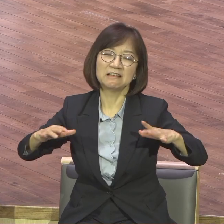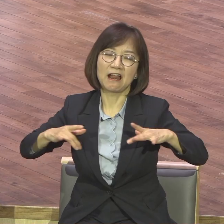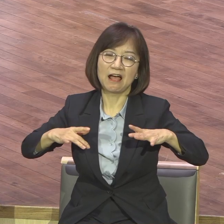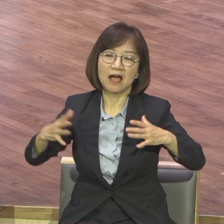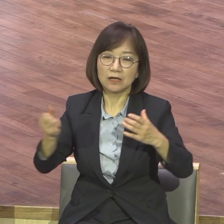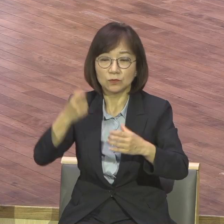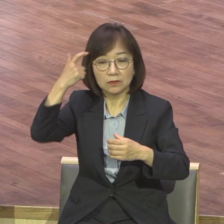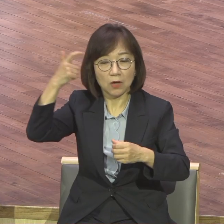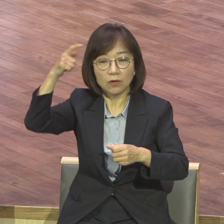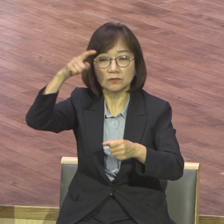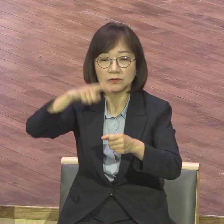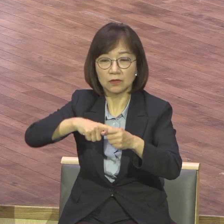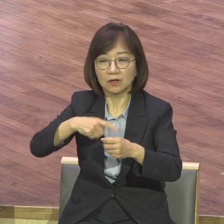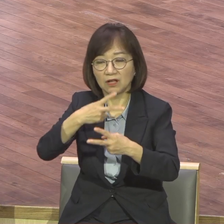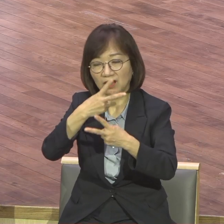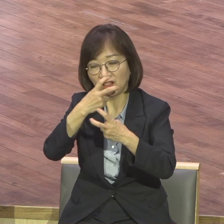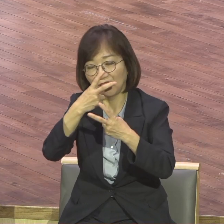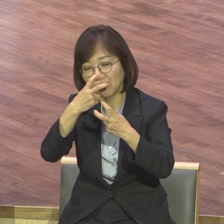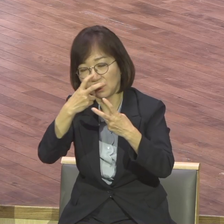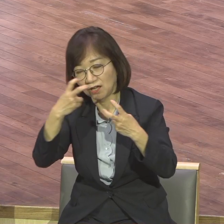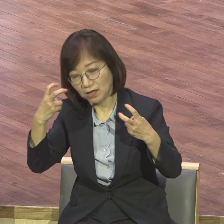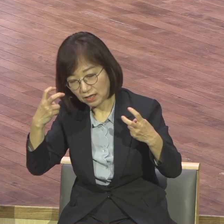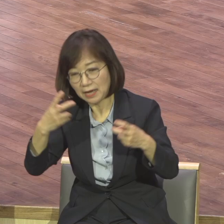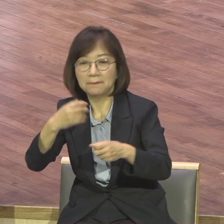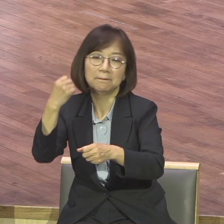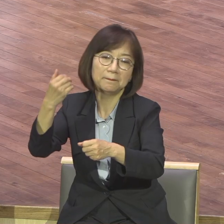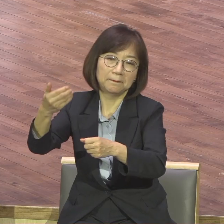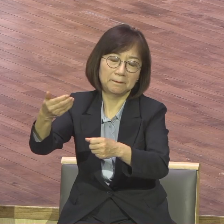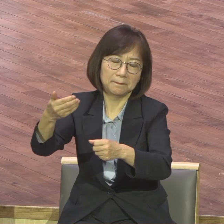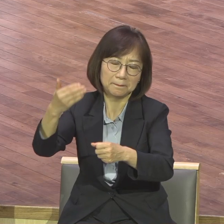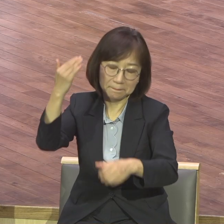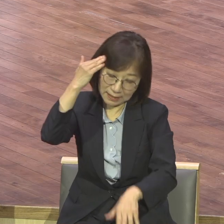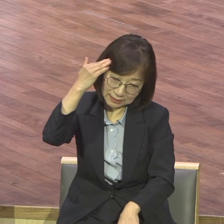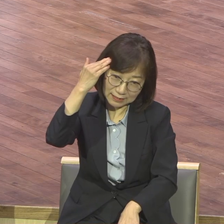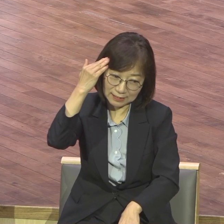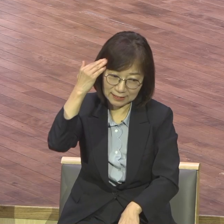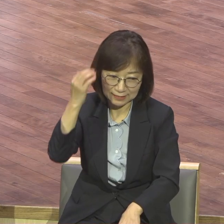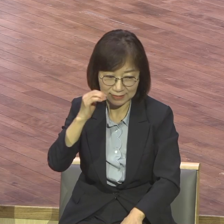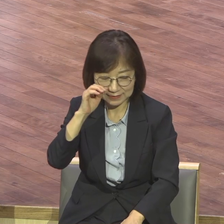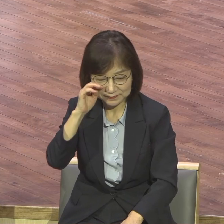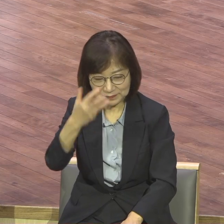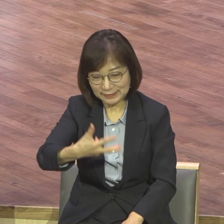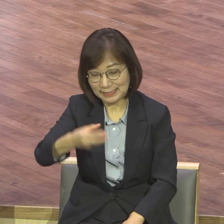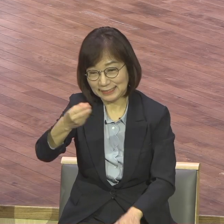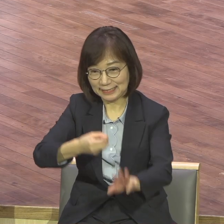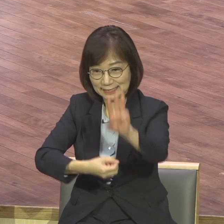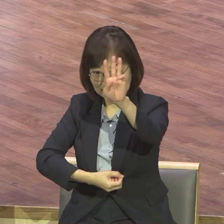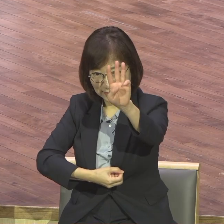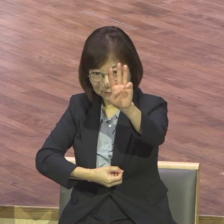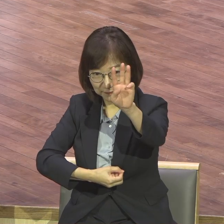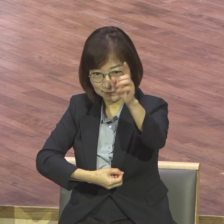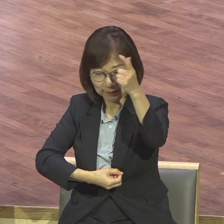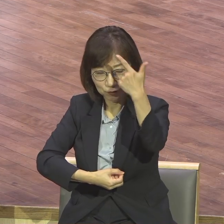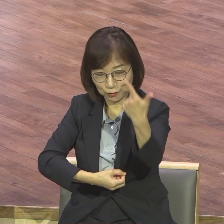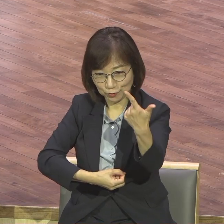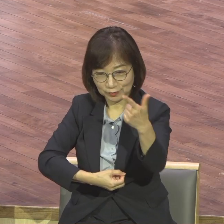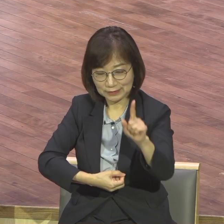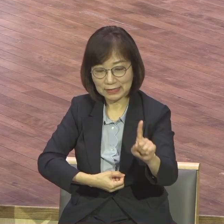창세기 3장의 자기 중심, 창세기 6장의 물질 중심, 창세기 11장의 세상 성공 중심의 삶에 완전히 매몰시켜